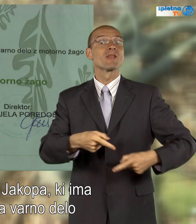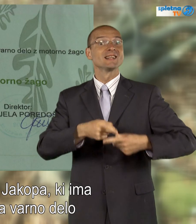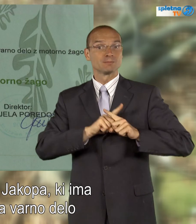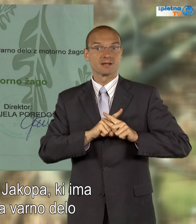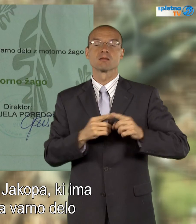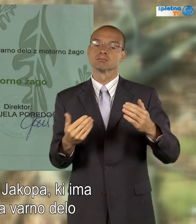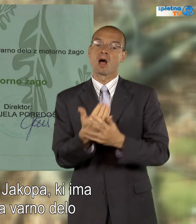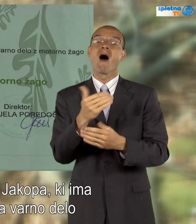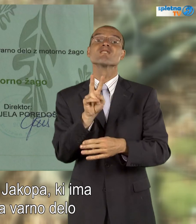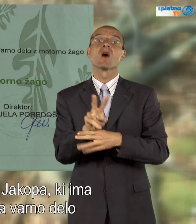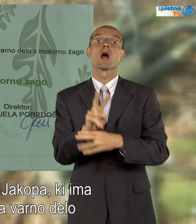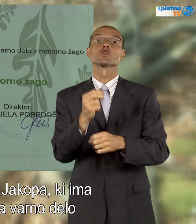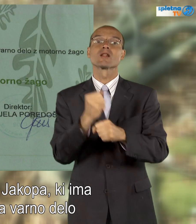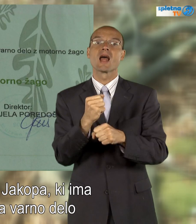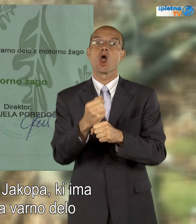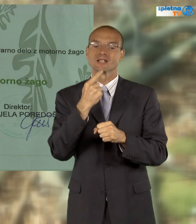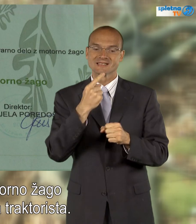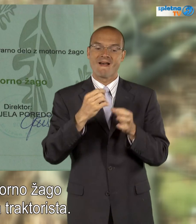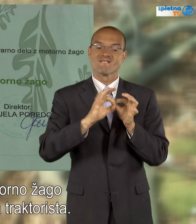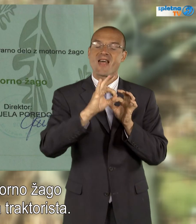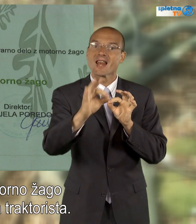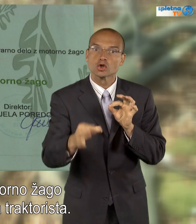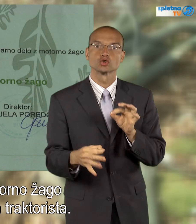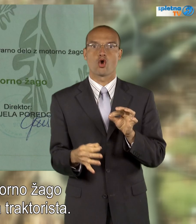za gozdnega traktorista.